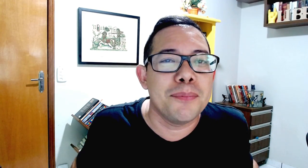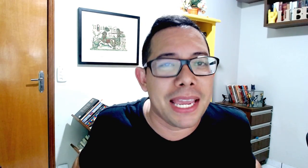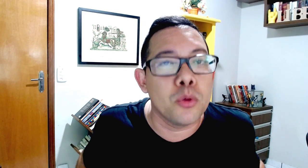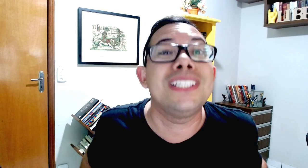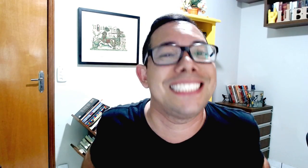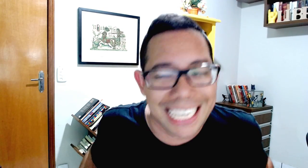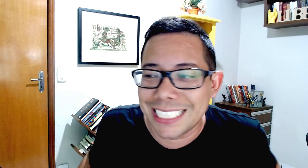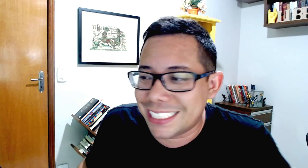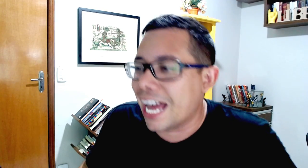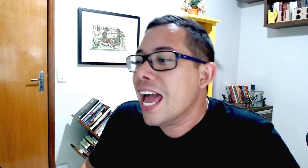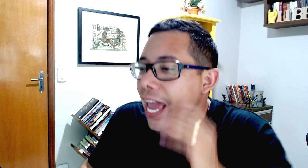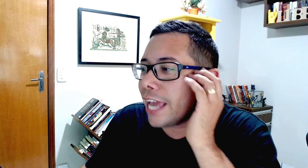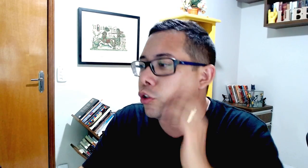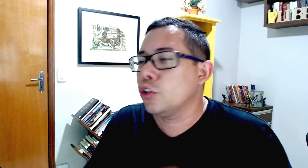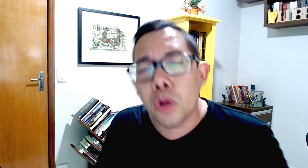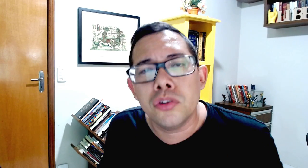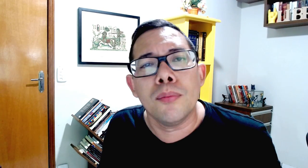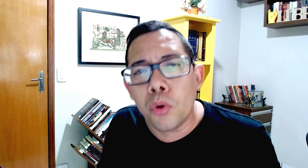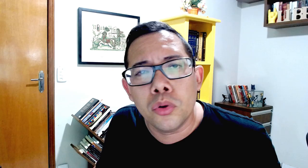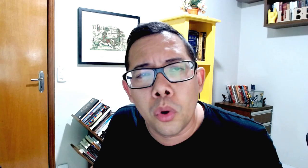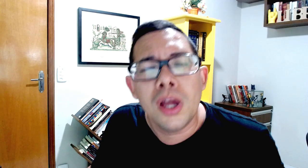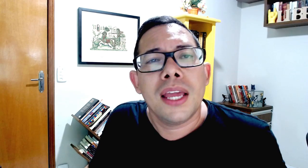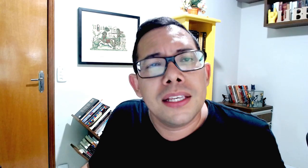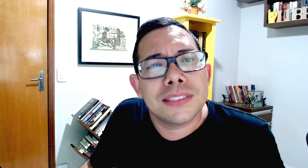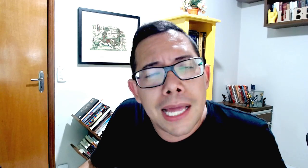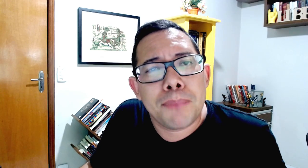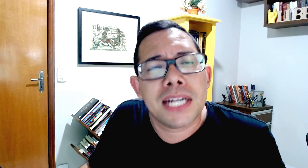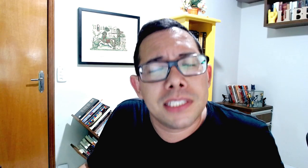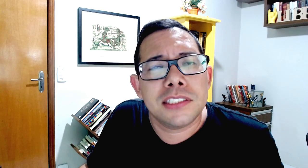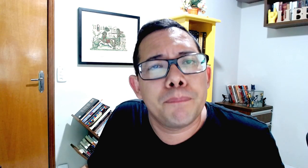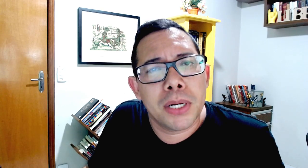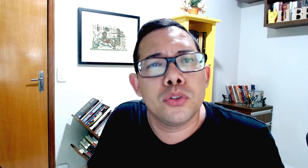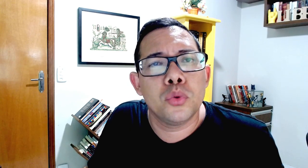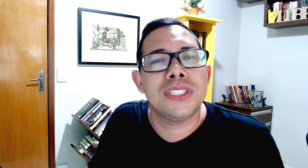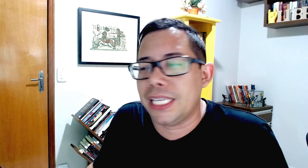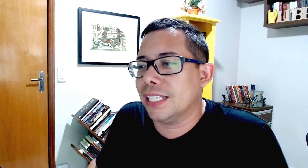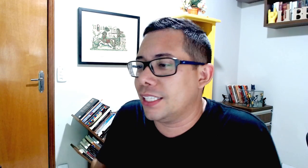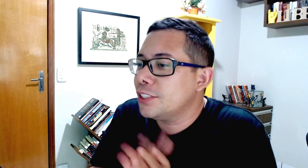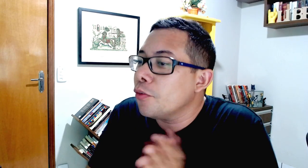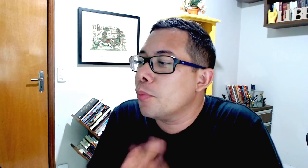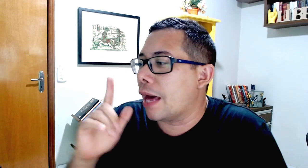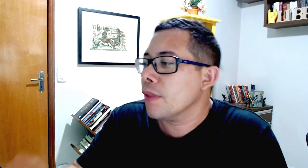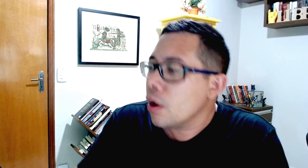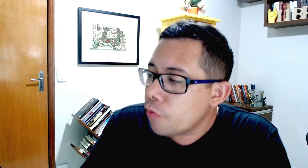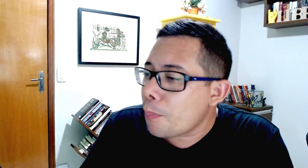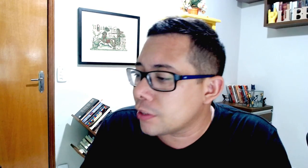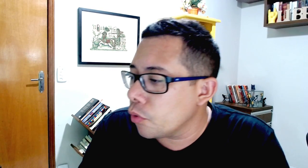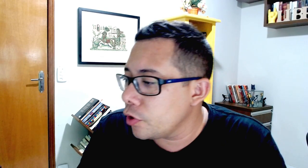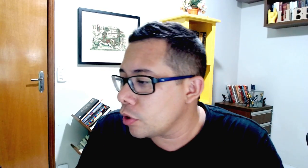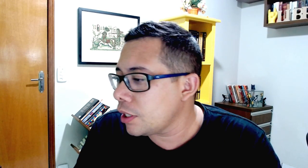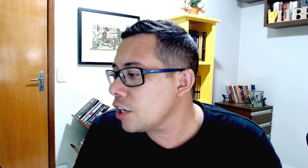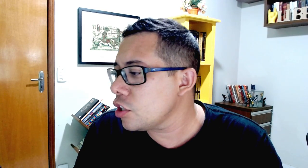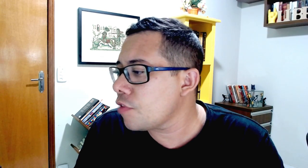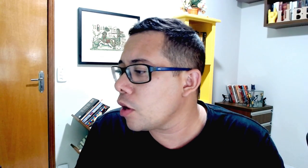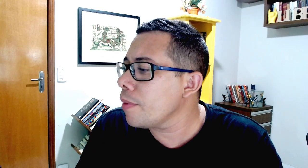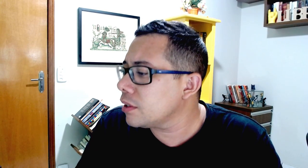também no Esquenta é entre todo mundo está participando do Esquenta Então vamos lá vou passar o vídeo aqui a gente vai